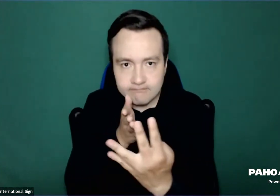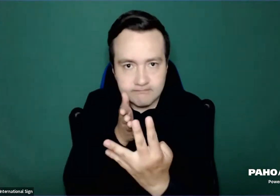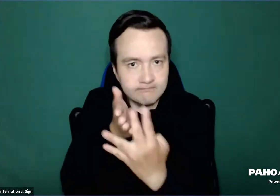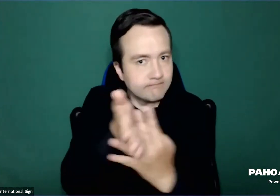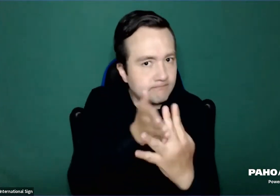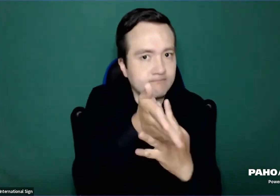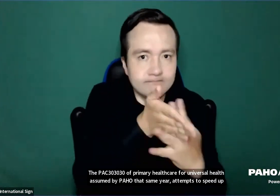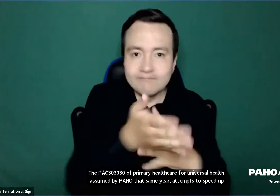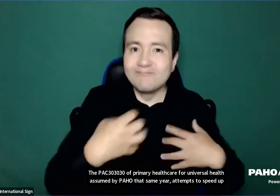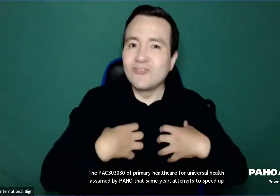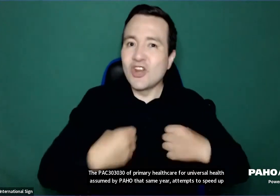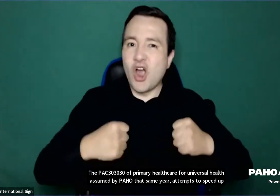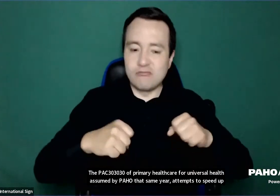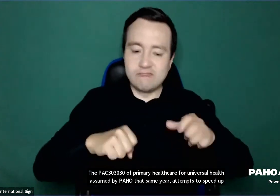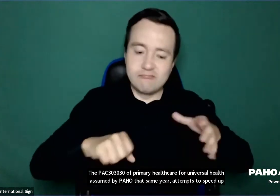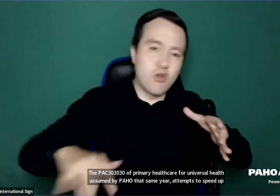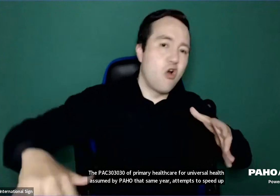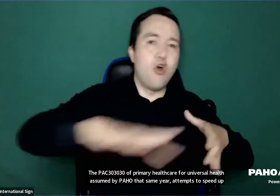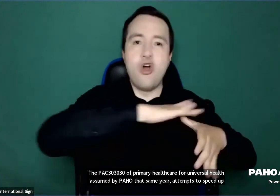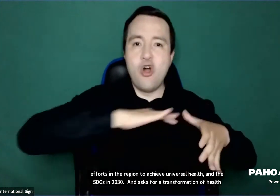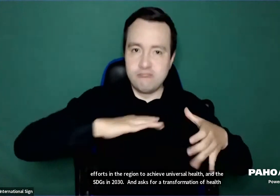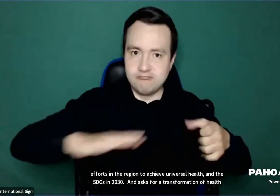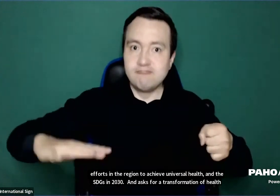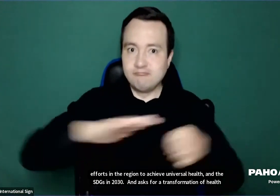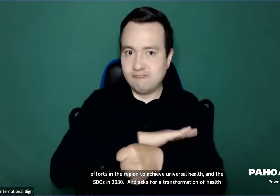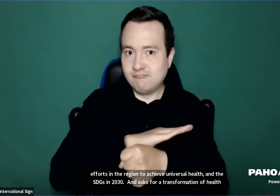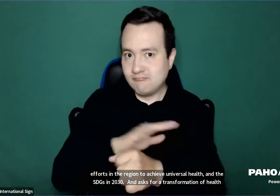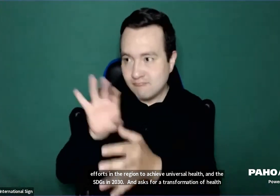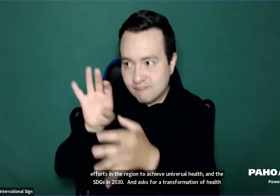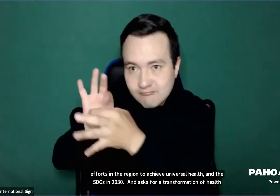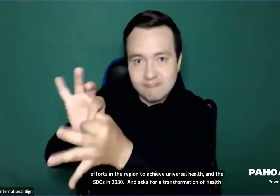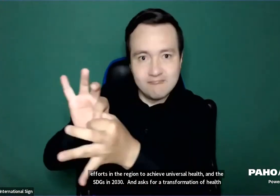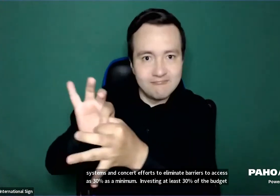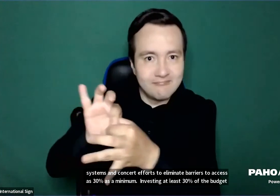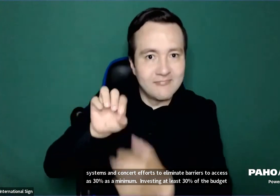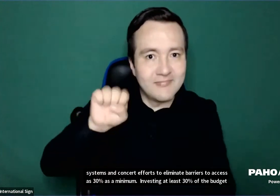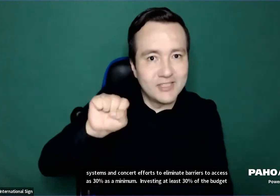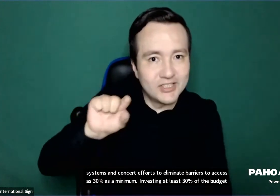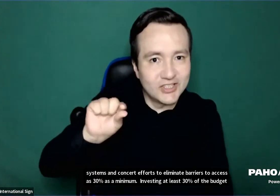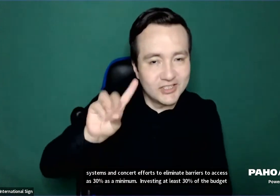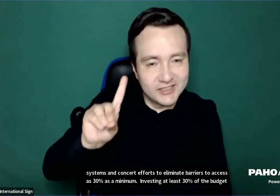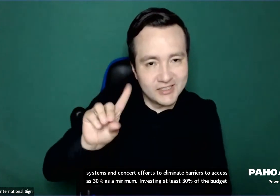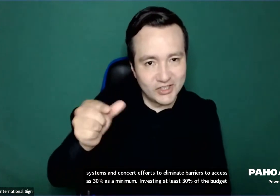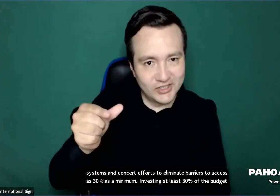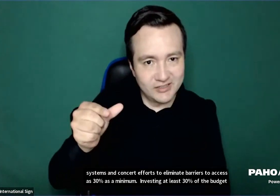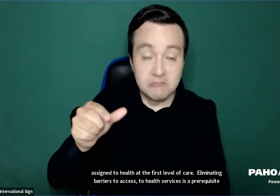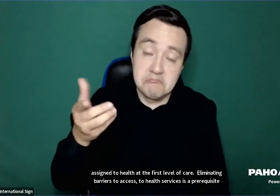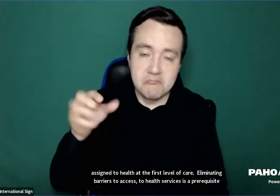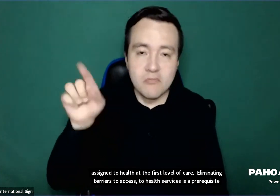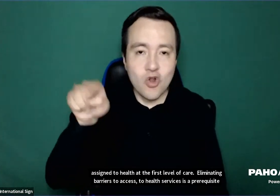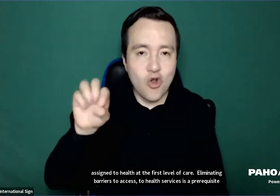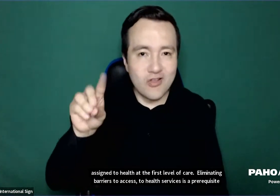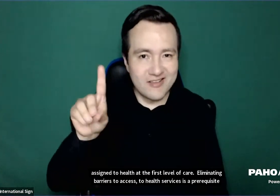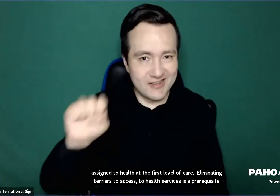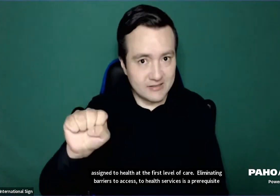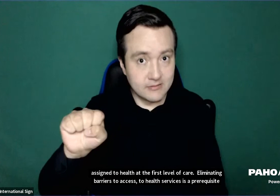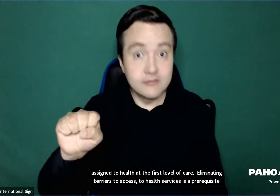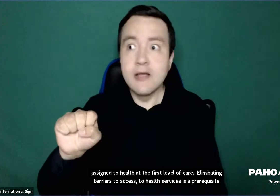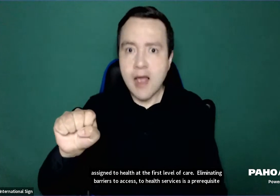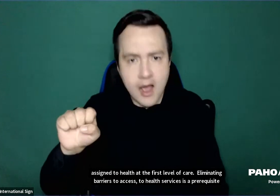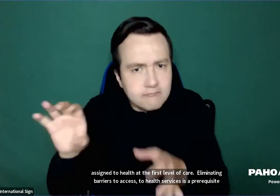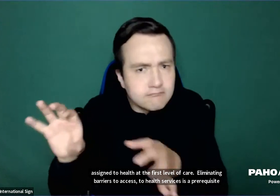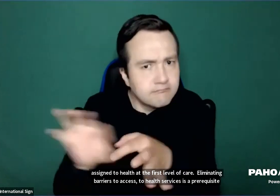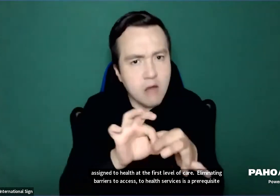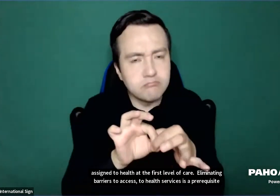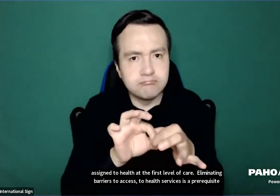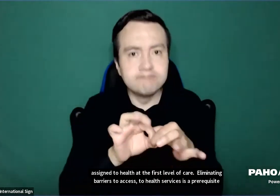os objetivos de desenvolvimento sostenible. Pero ello supõe um sostenido e comprometido trabalho que devem